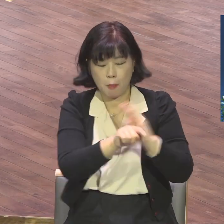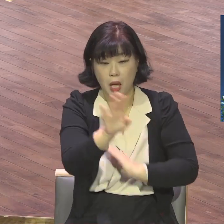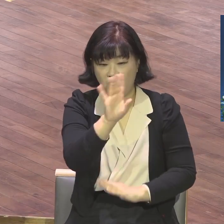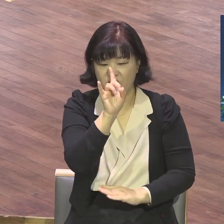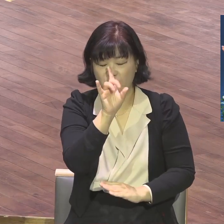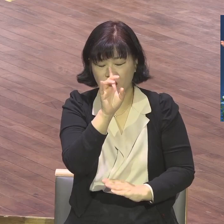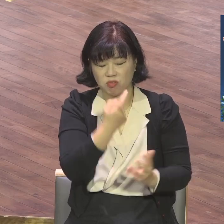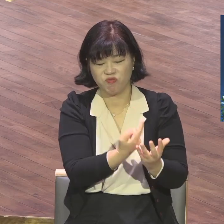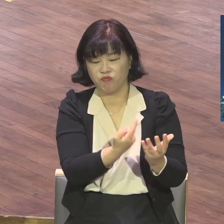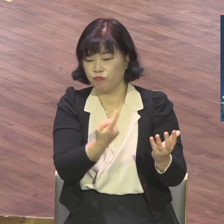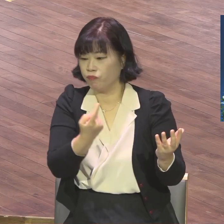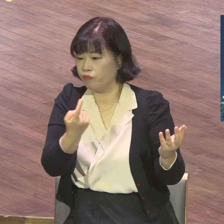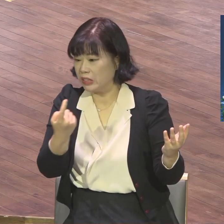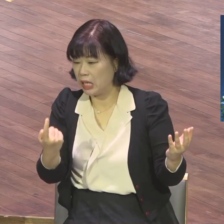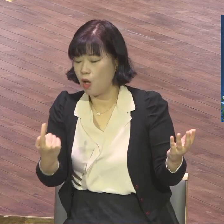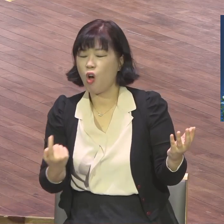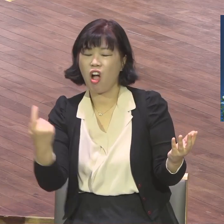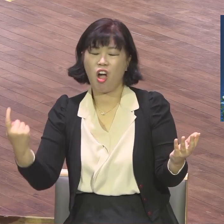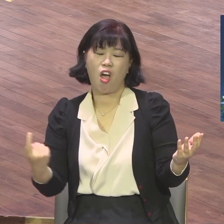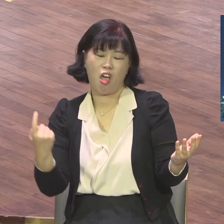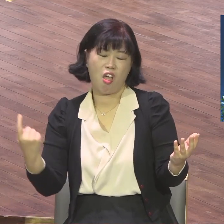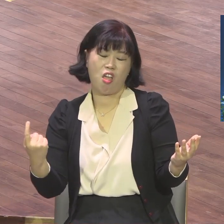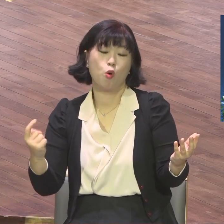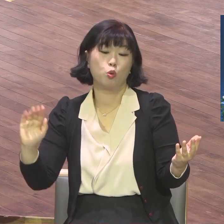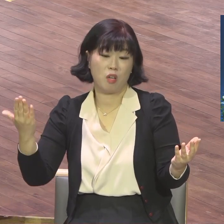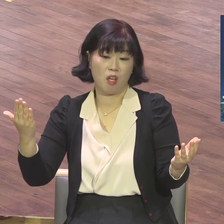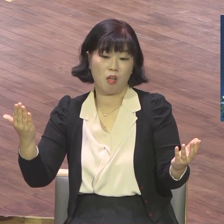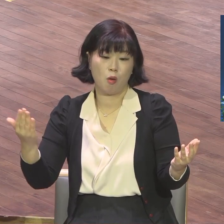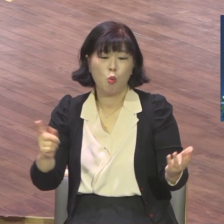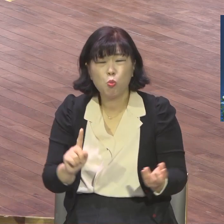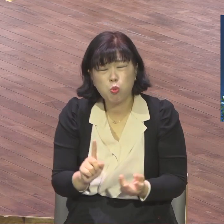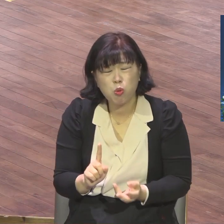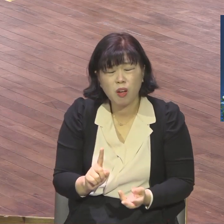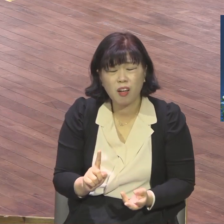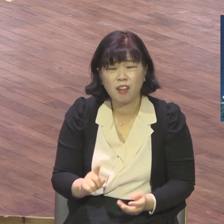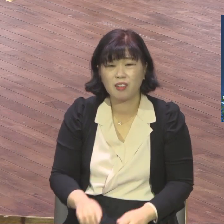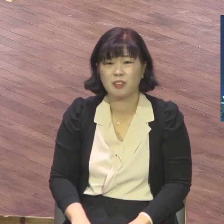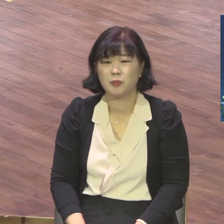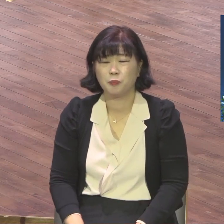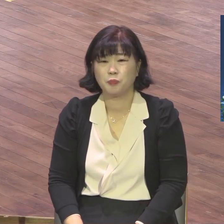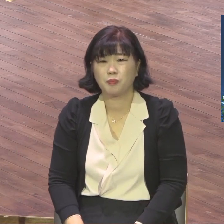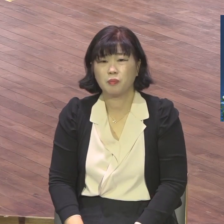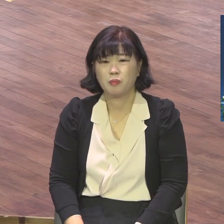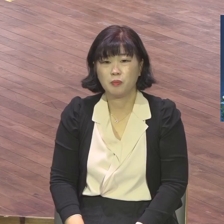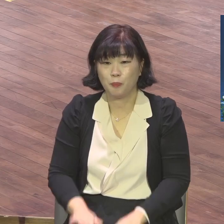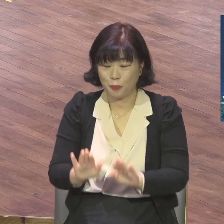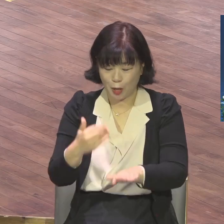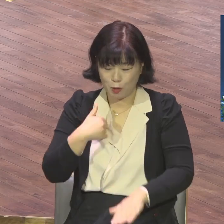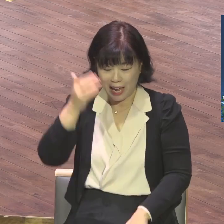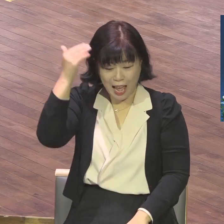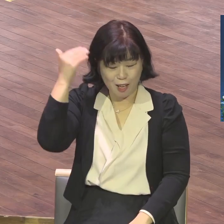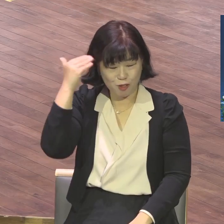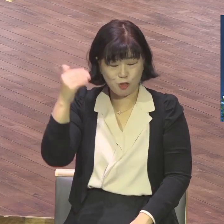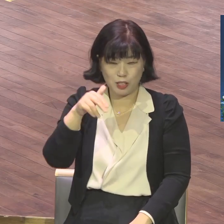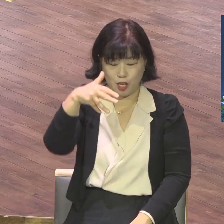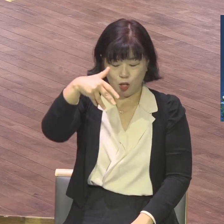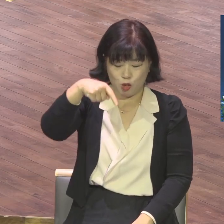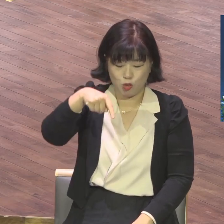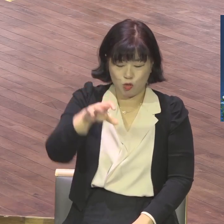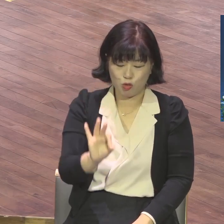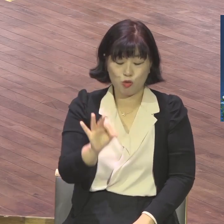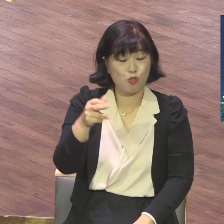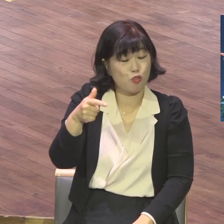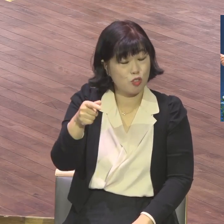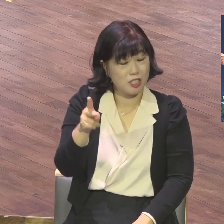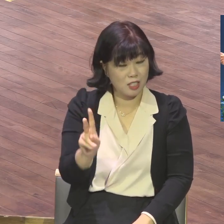다 우리나라 합동측의 대표교단 청년교회. 그 아버지가 아들을 후계자를 줬어요. 아들 후계자를